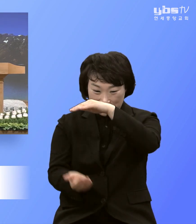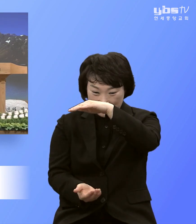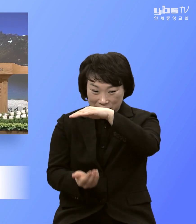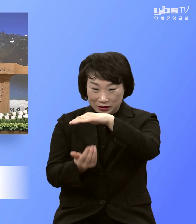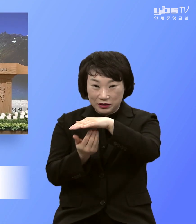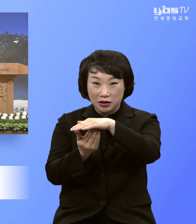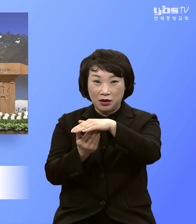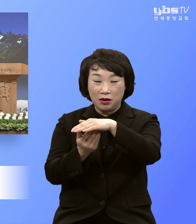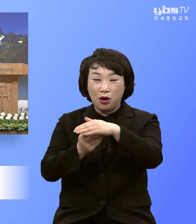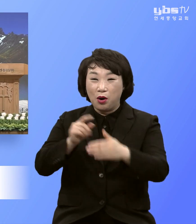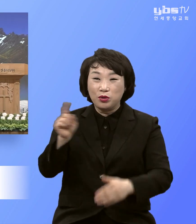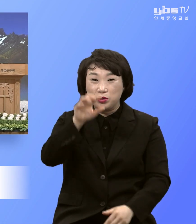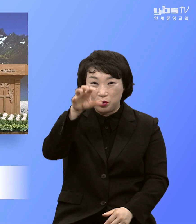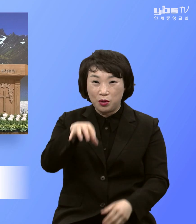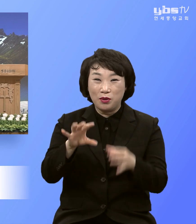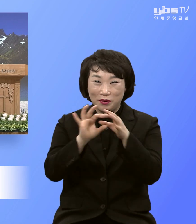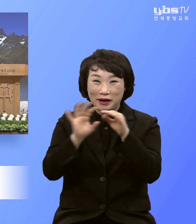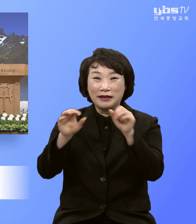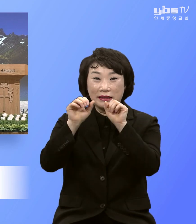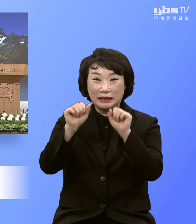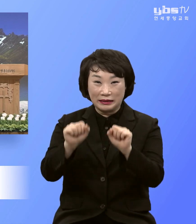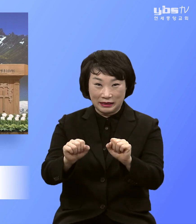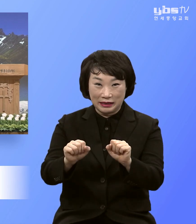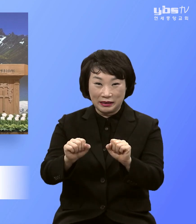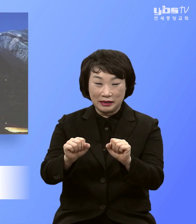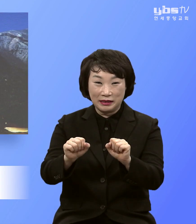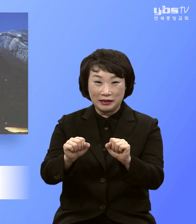전지하고 무소부지하신